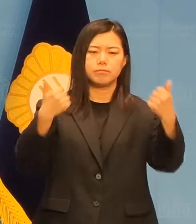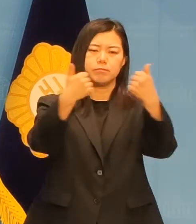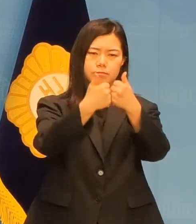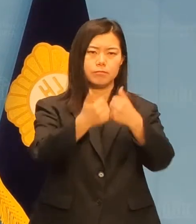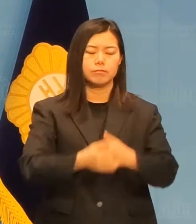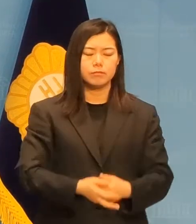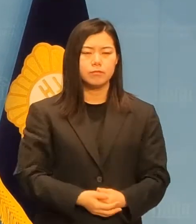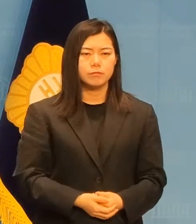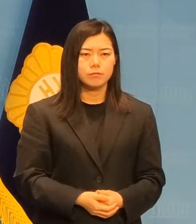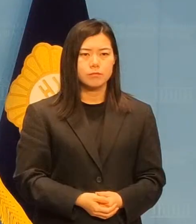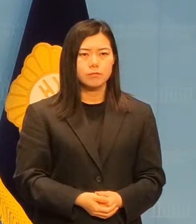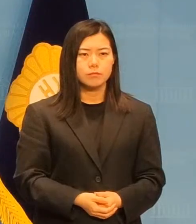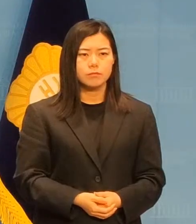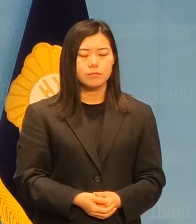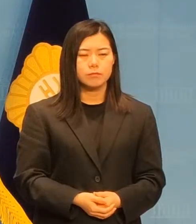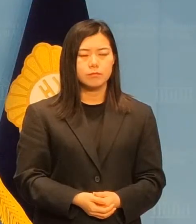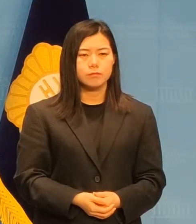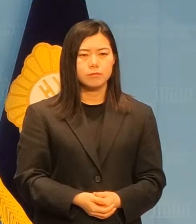정상회담입니다.